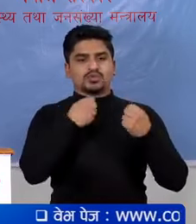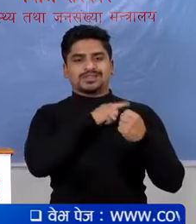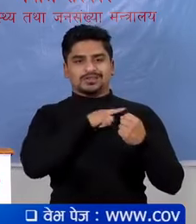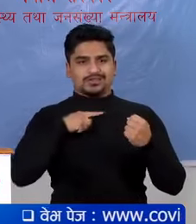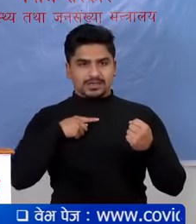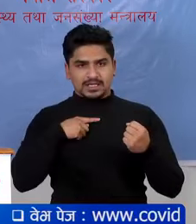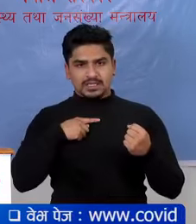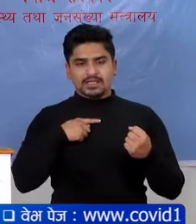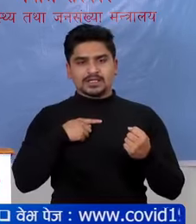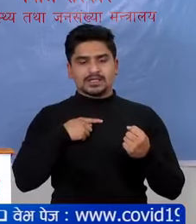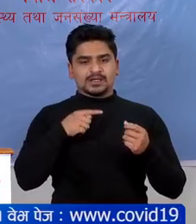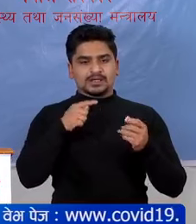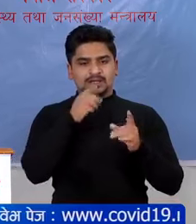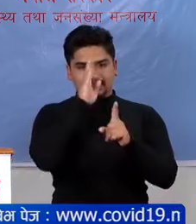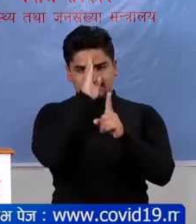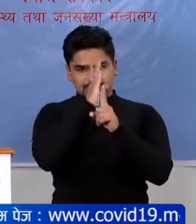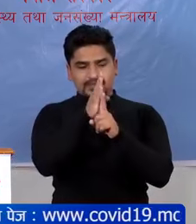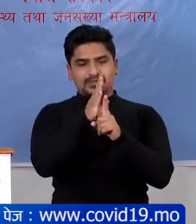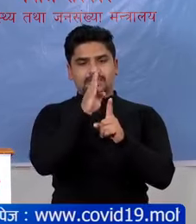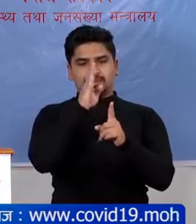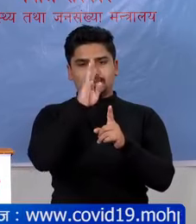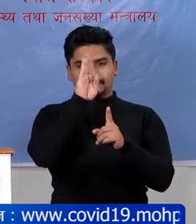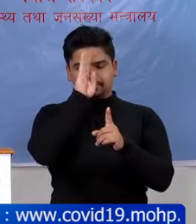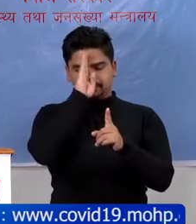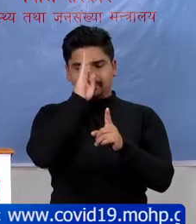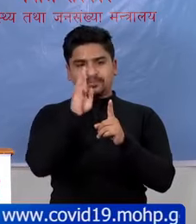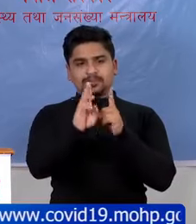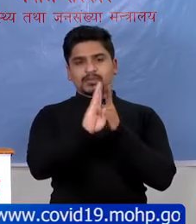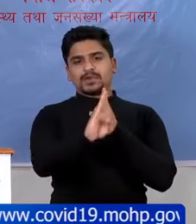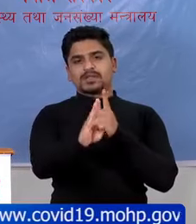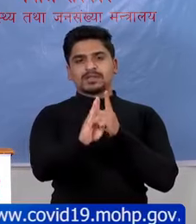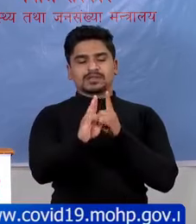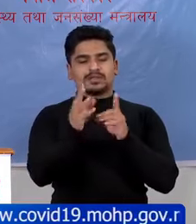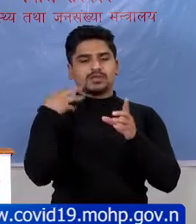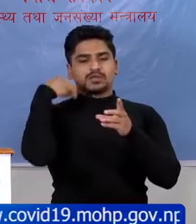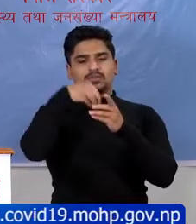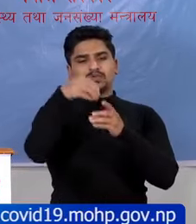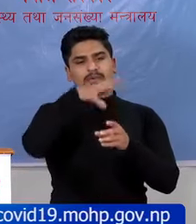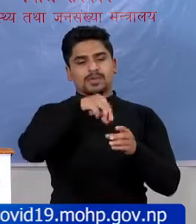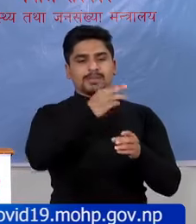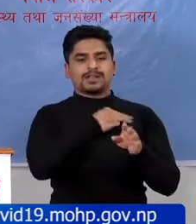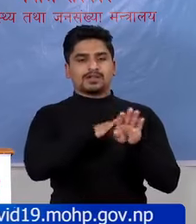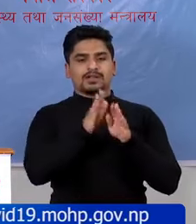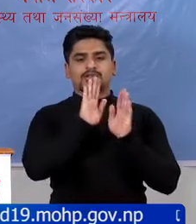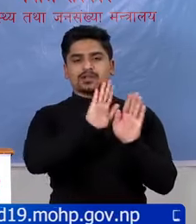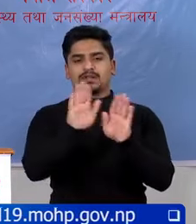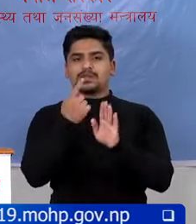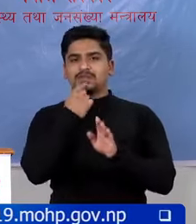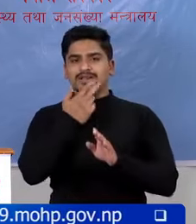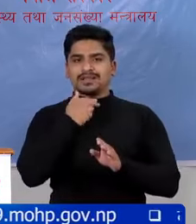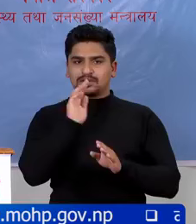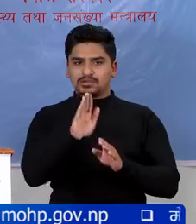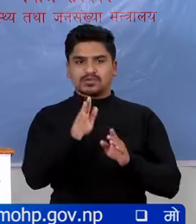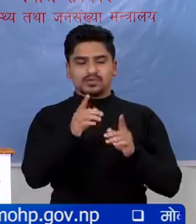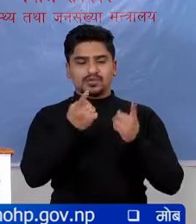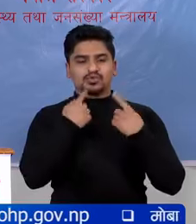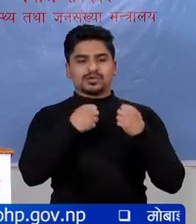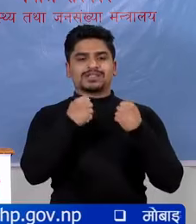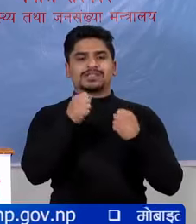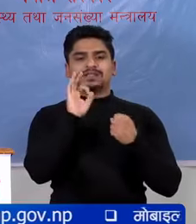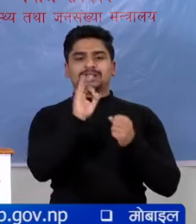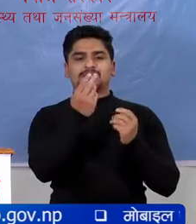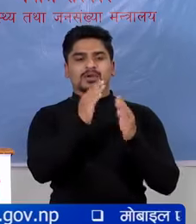भए प्रतेक्से तथा अप्रतेक्से लुग रूप मां सम्मलगन संपुड मान बहा भरूलाई आमीं धन्नेबार दिना चाहां छो रस्वास्थे लाब गरी फरकन